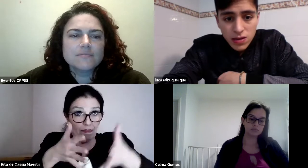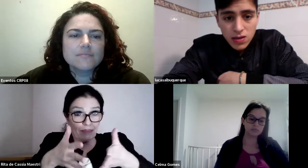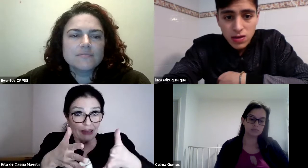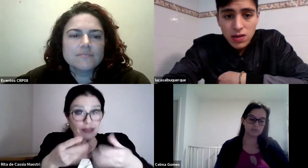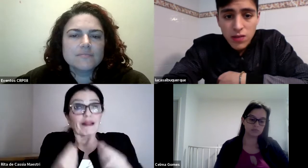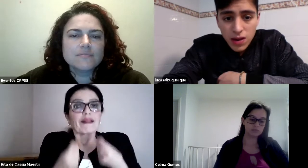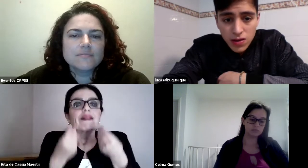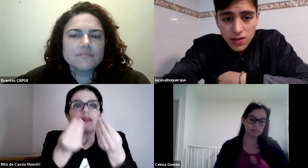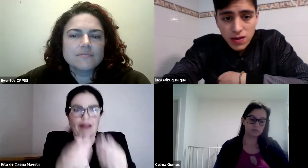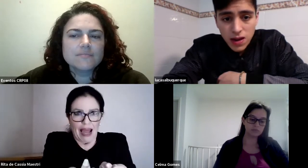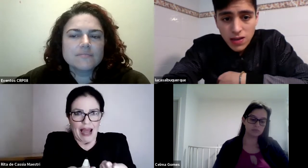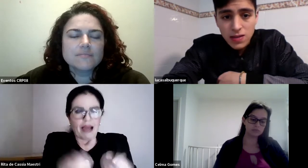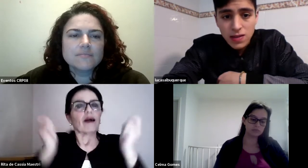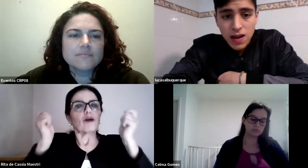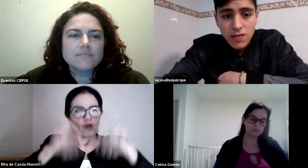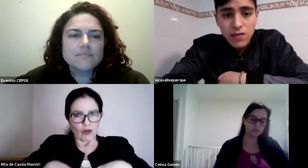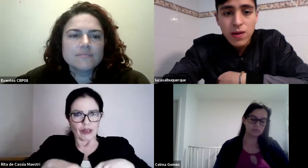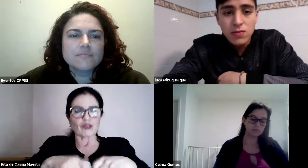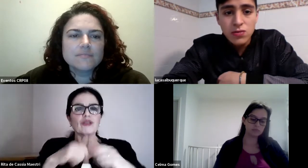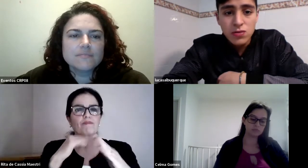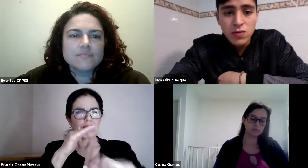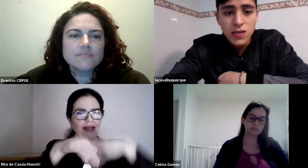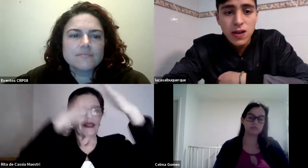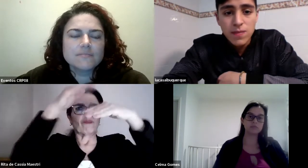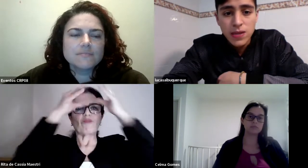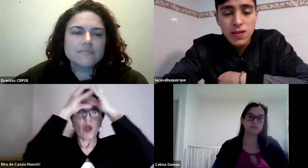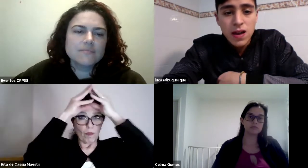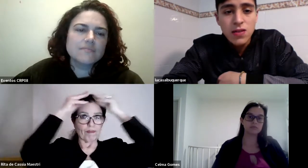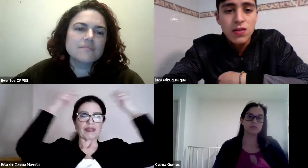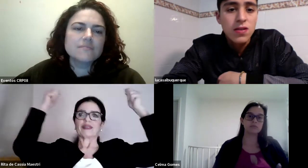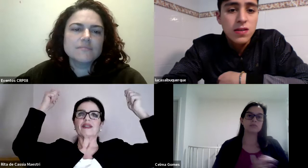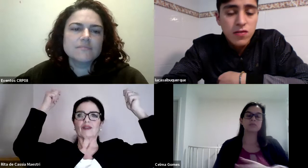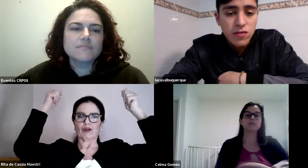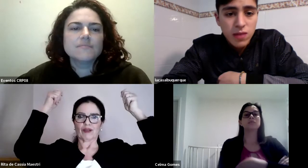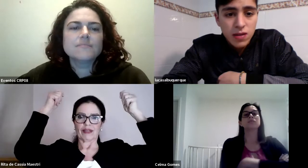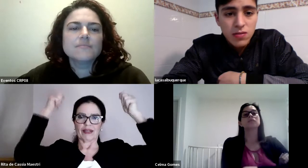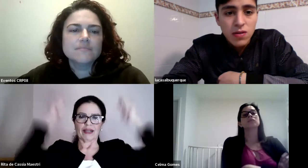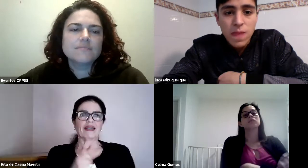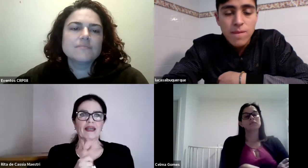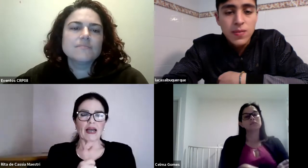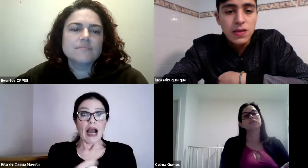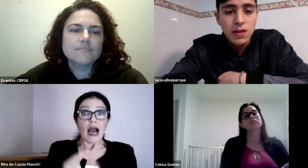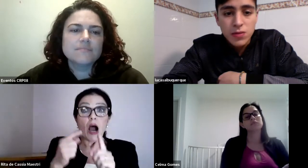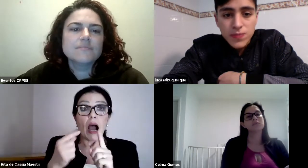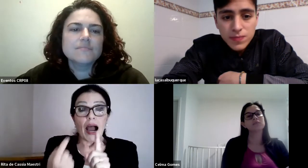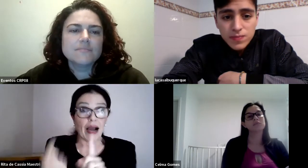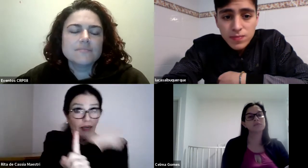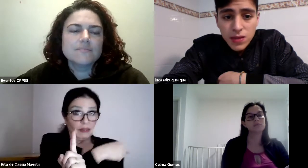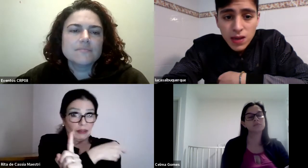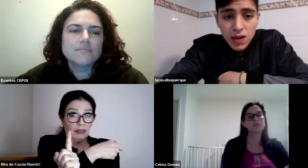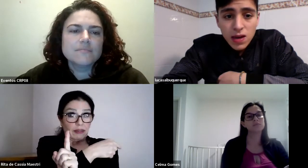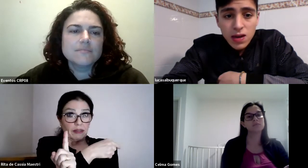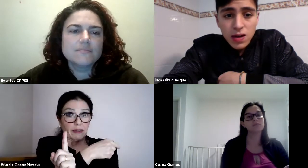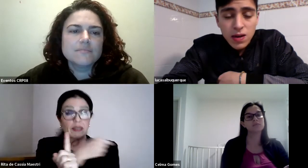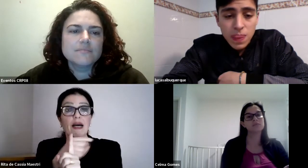de existir. Então, a língua de sinais dava para o surdo essa capacidade de desenvolvimento psíquico.